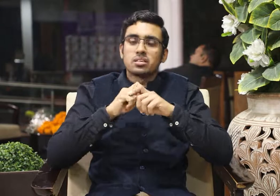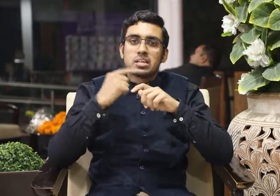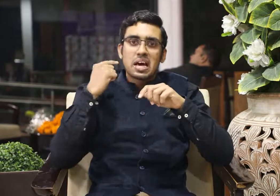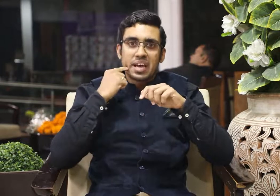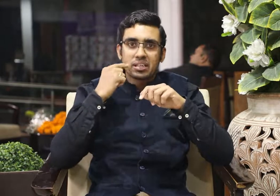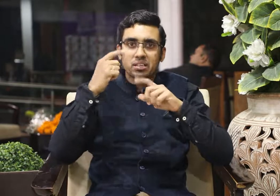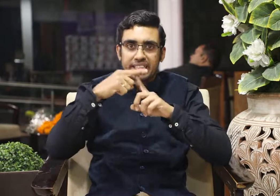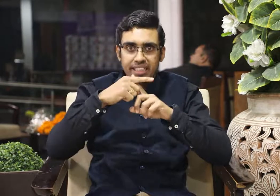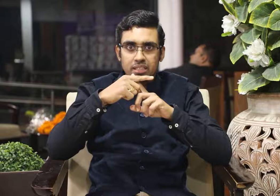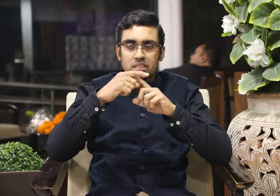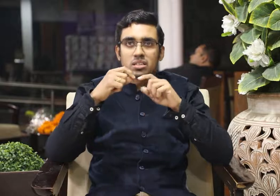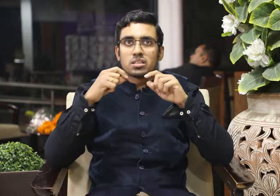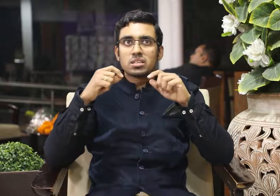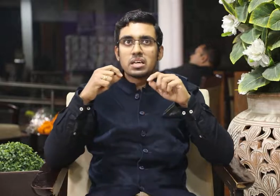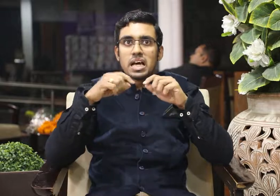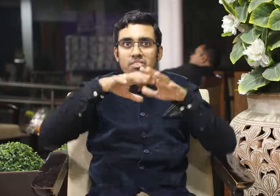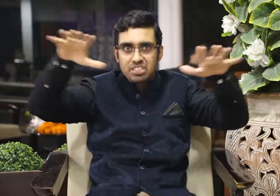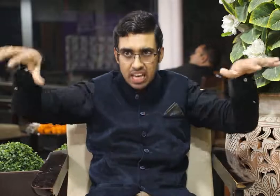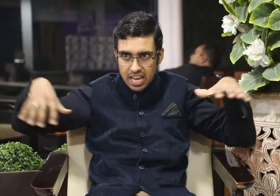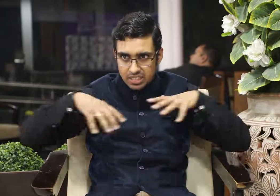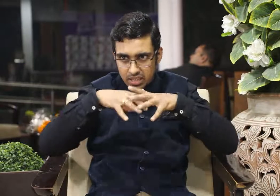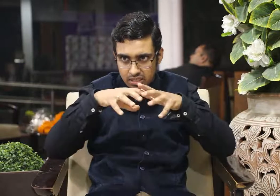तो वहाँ पे मैं एक आधिकारिक पद पे हूँ।